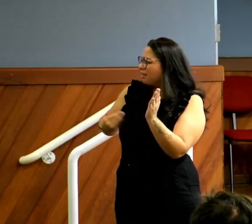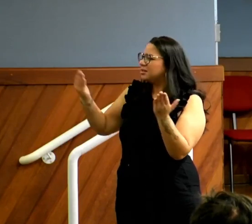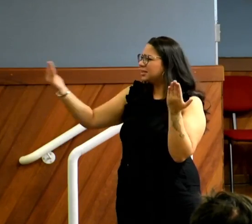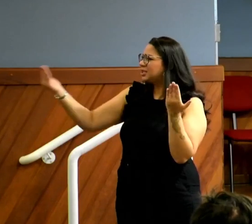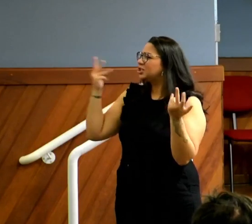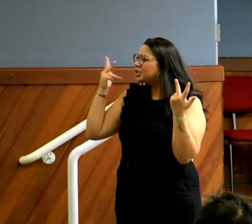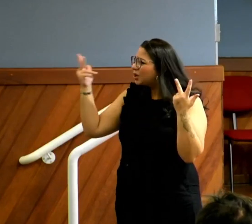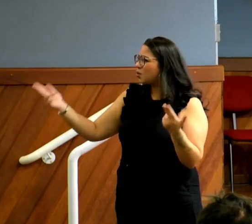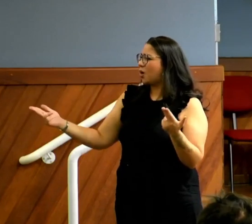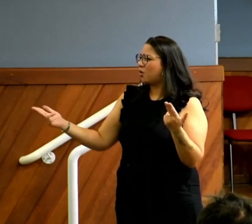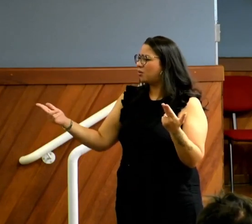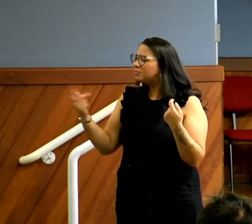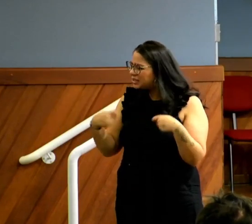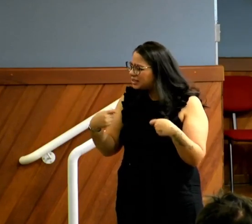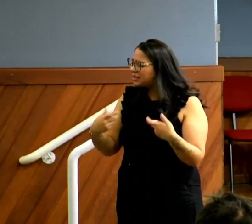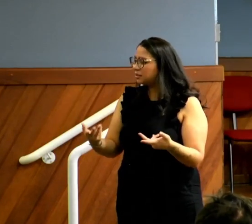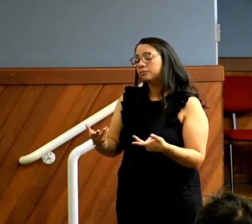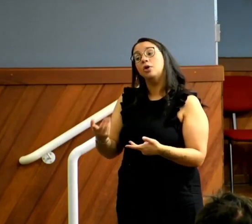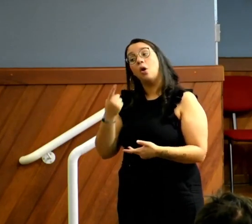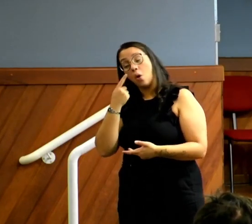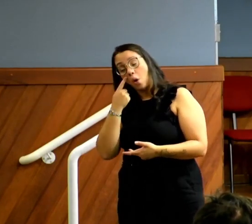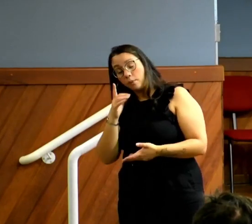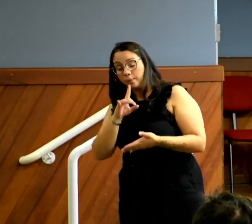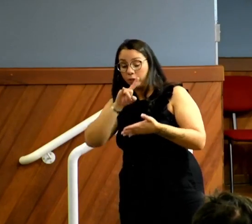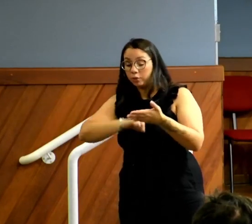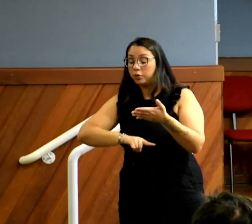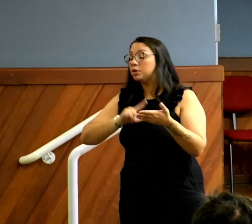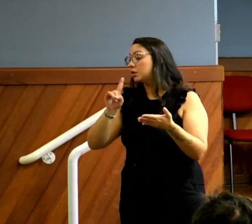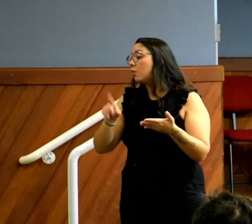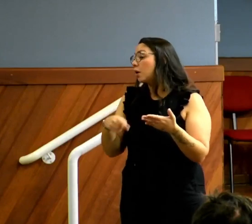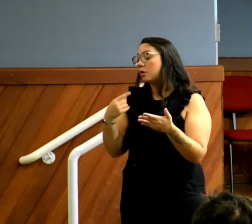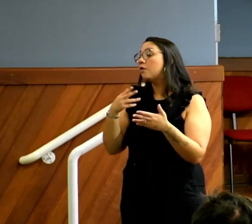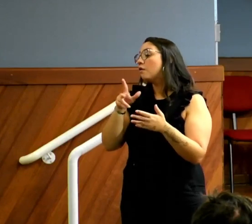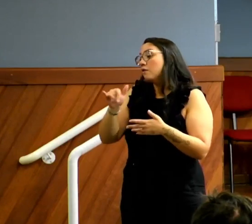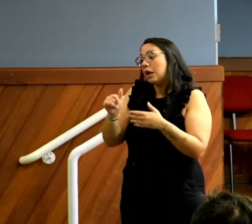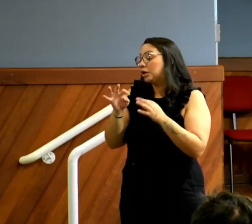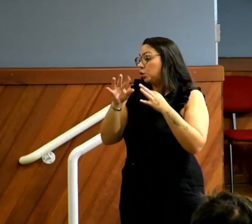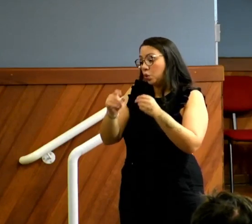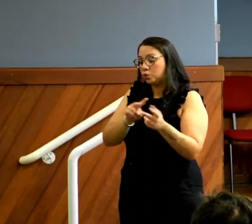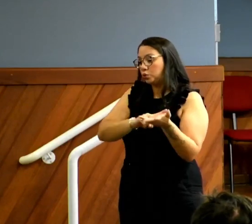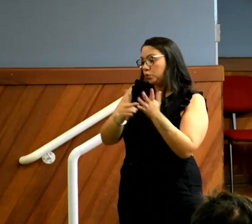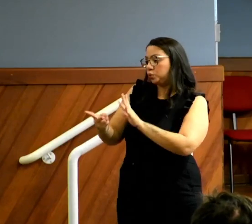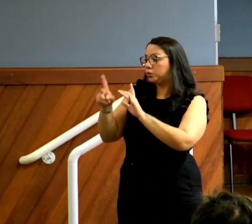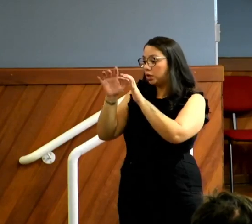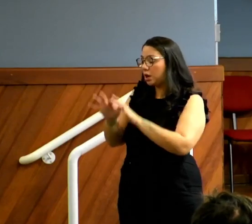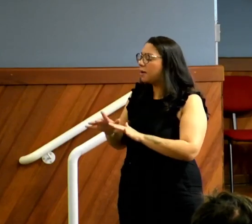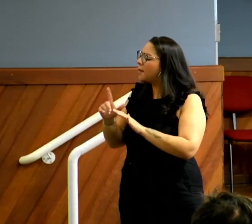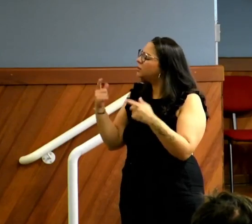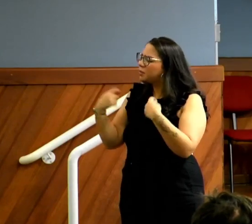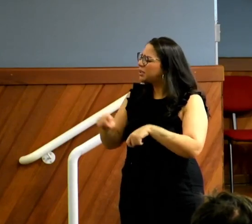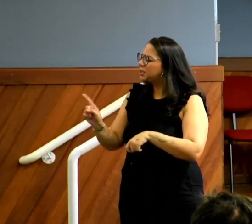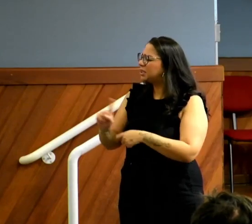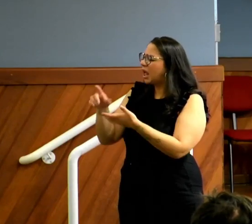Mesmo jeito? Preciso. Claro, a documentação é uma coisa, vai ser feito para tudo, para todos, não importa. Mas eu não